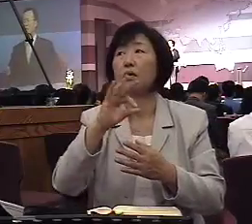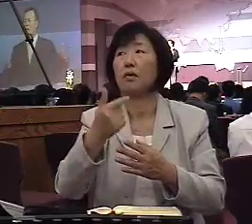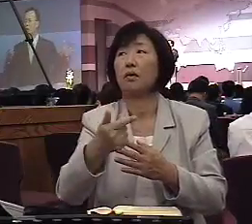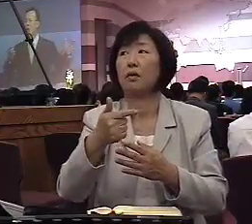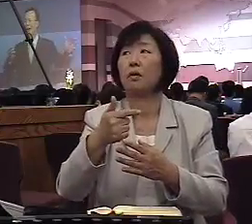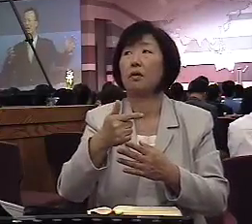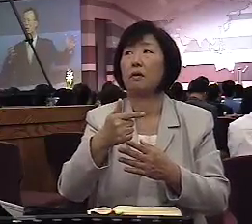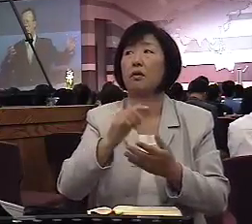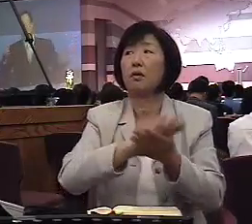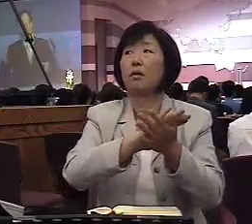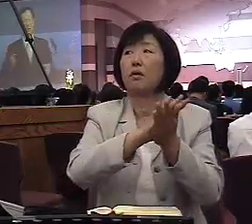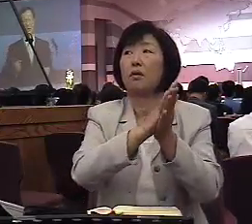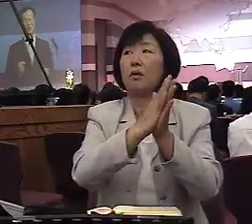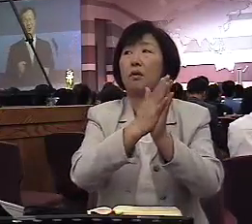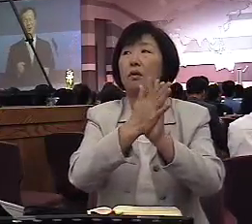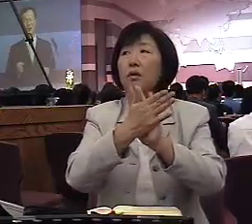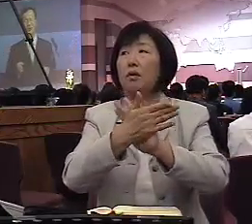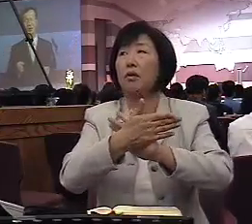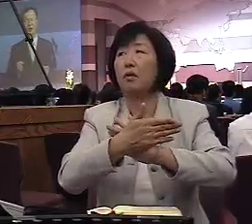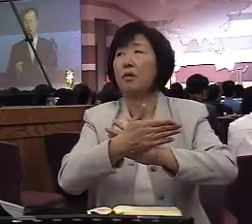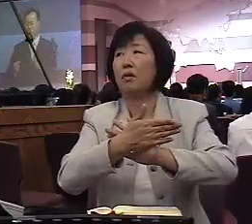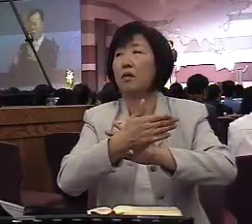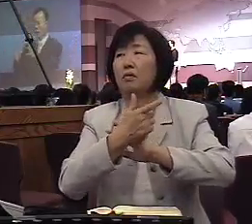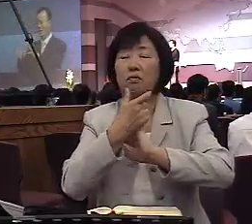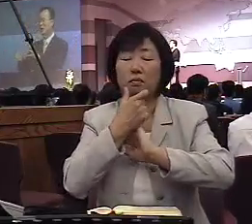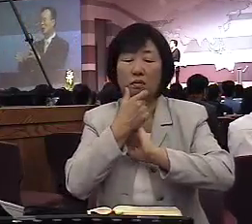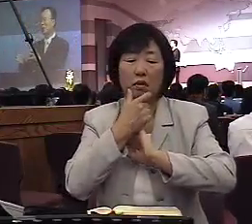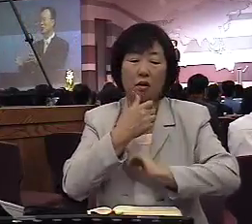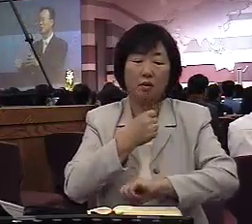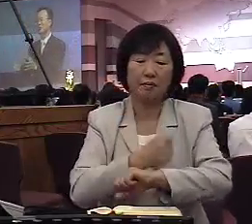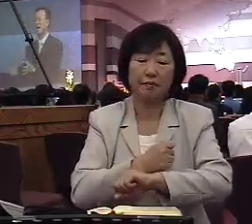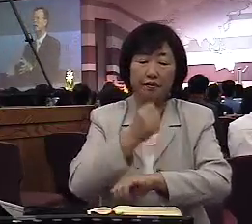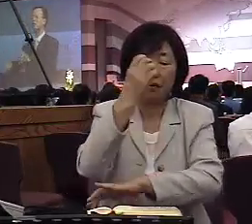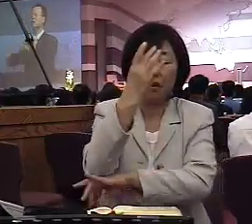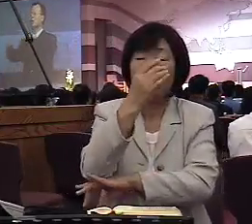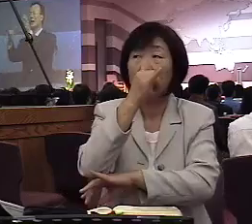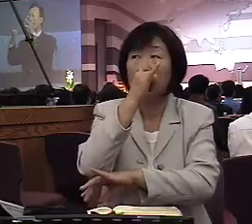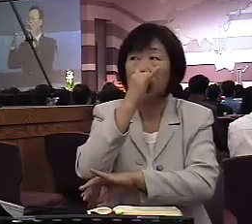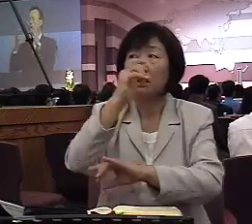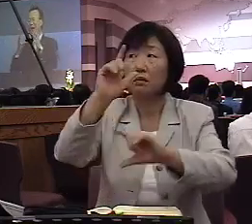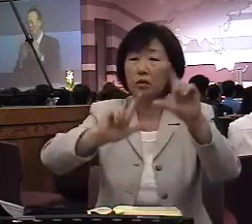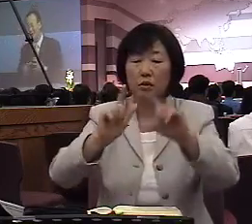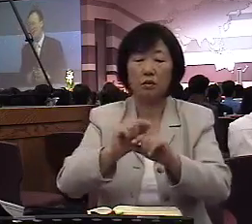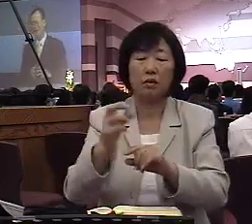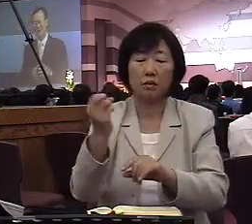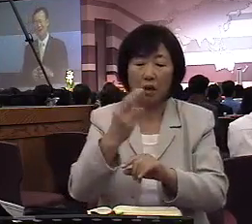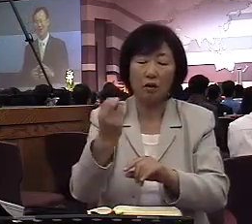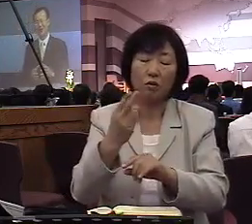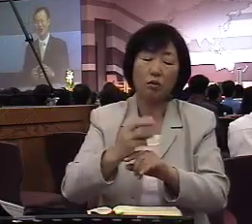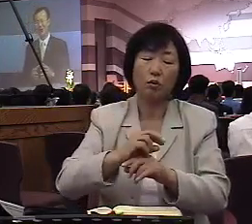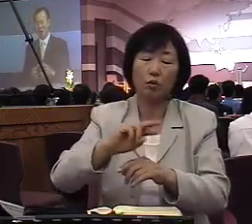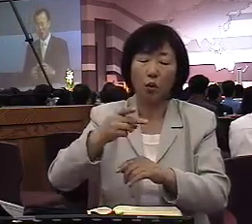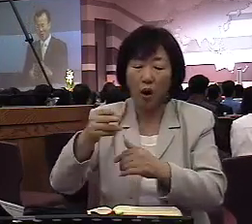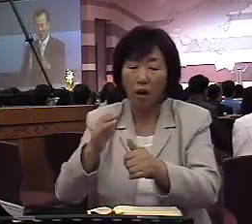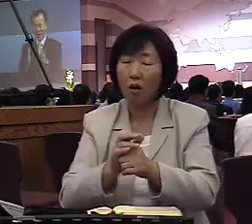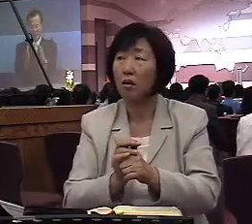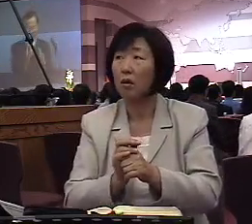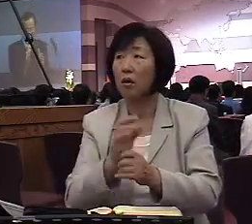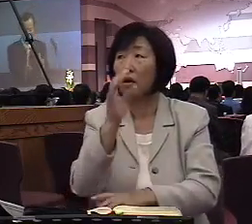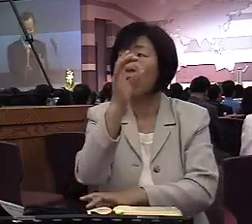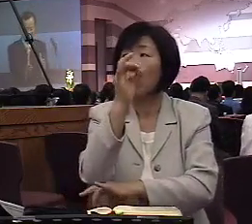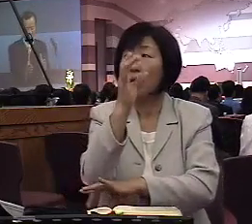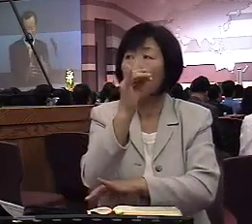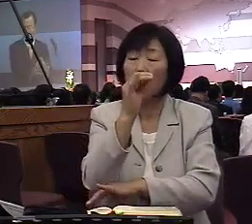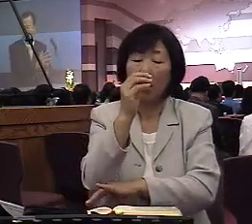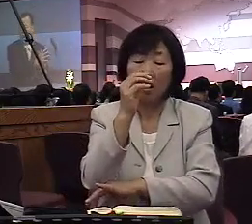하면은 변화를 거부한다는 거예요. 원래 있던 모습으로 자꾸 돌아가려고 한다는 거예요. 원래